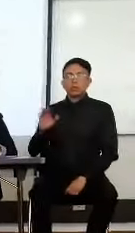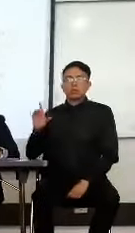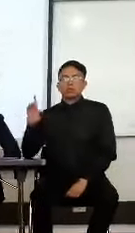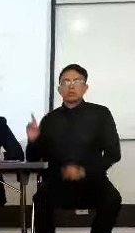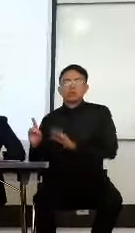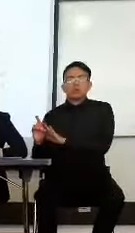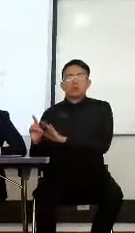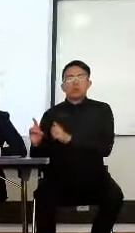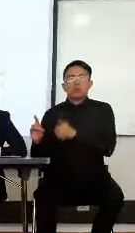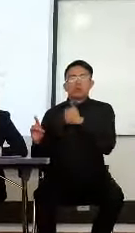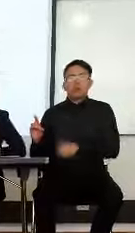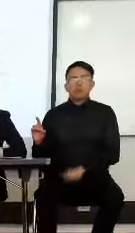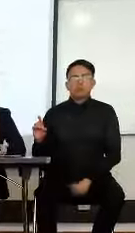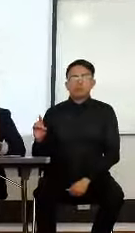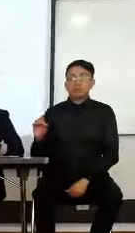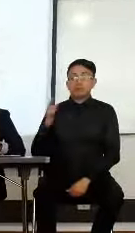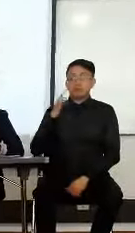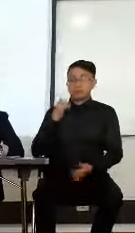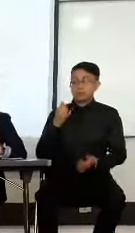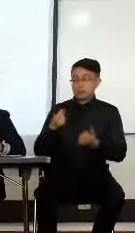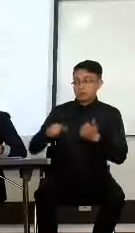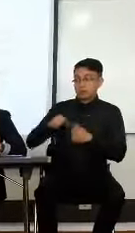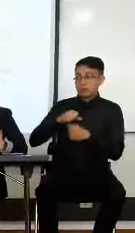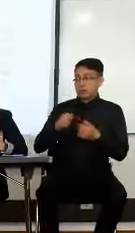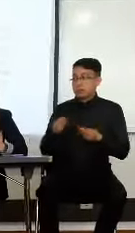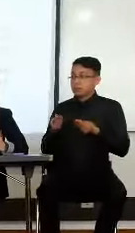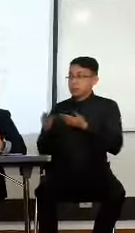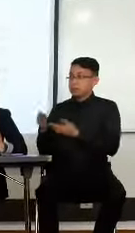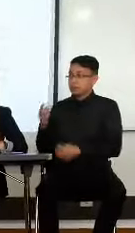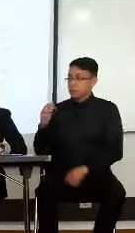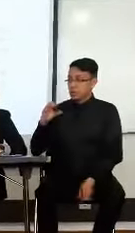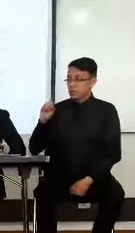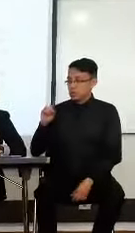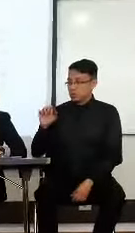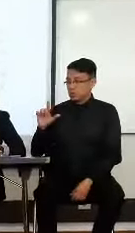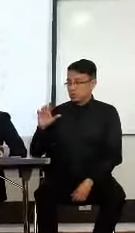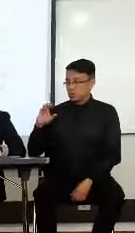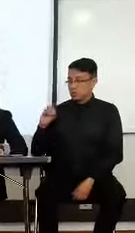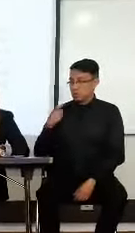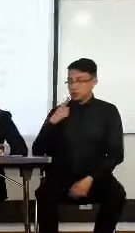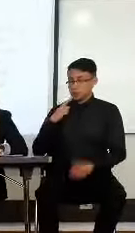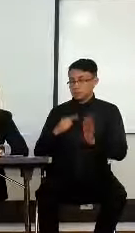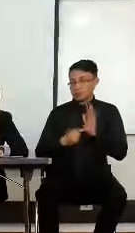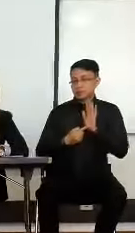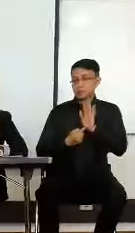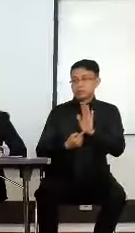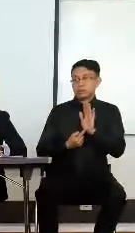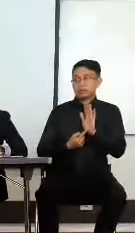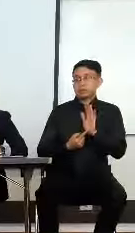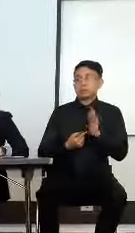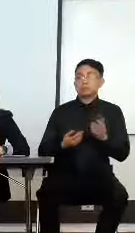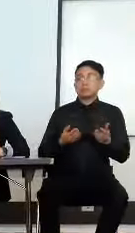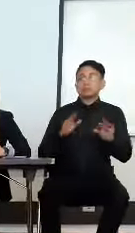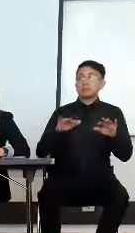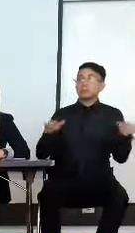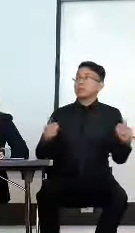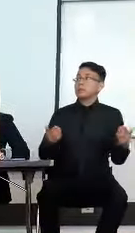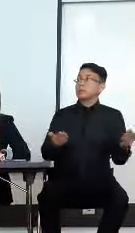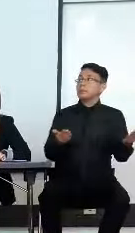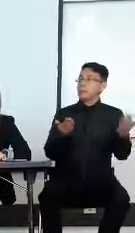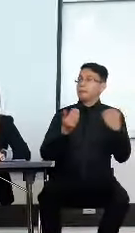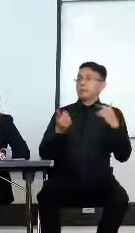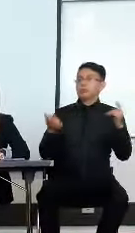permitido tener ahora este instrumento. Voy a darle la palabra a Consu para que puedan conocer el instrumento y nada, pues invitarlos a